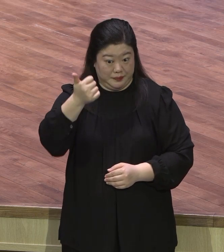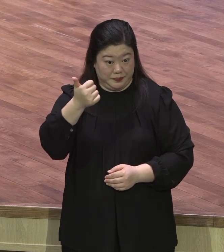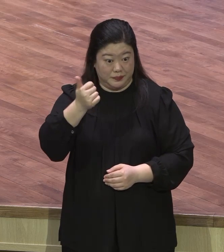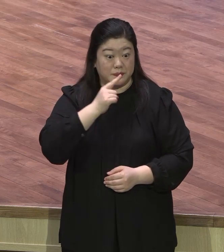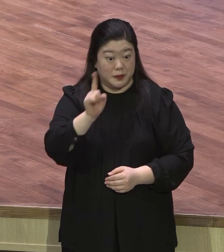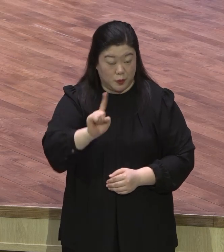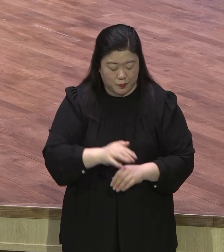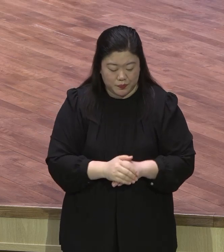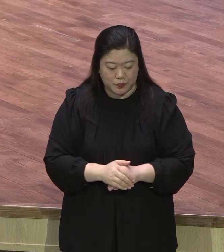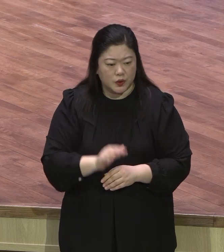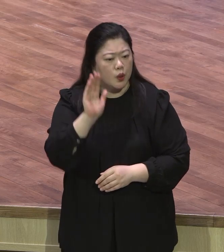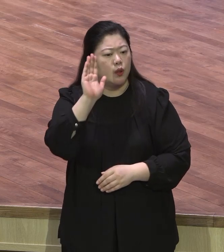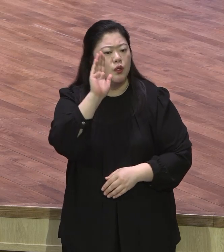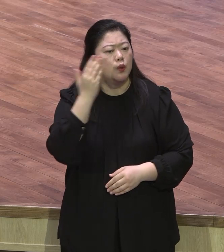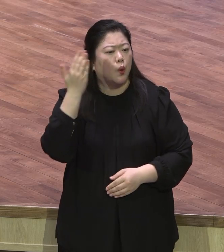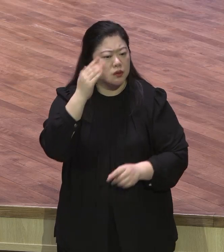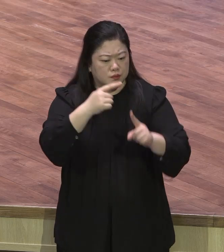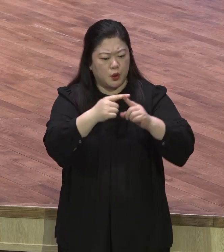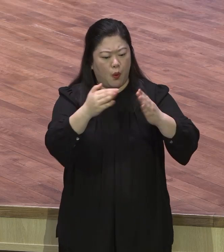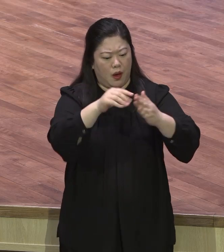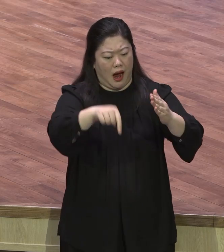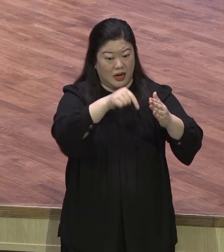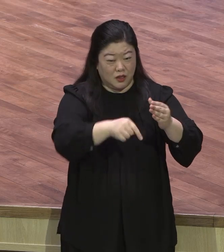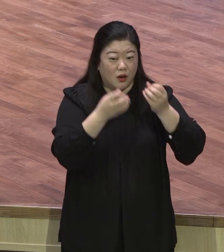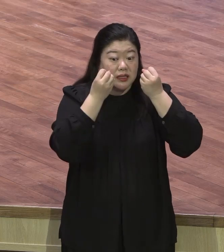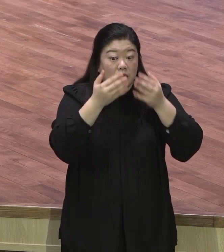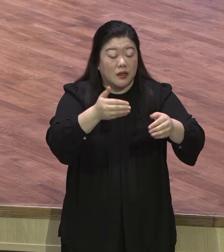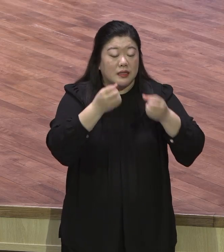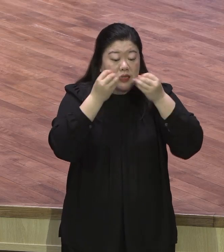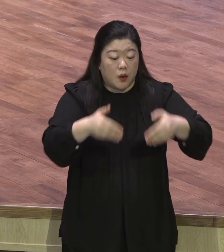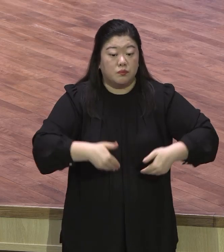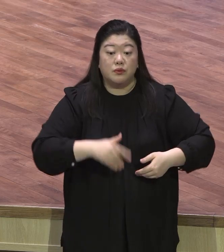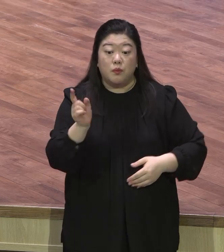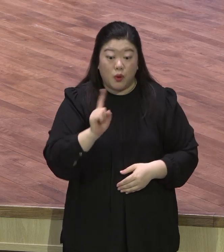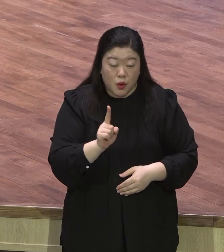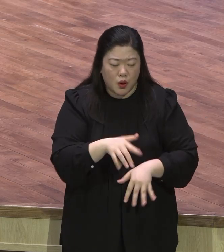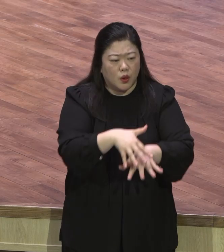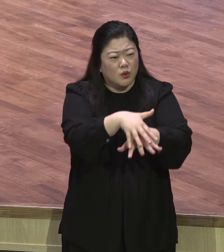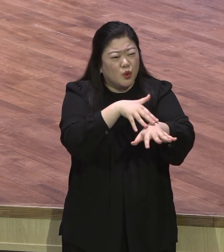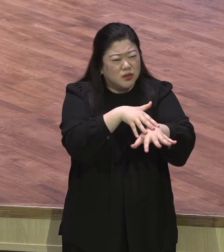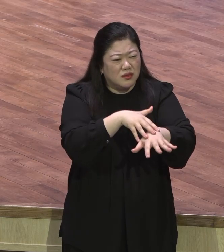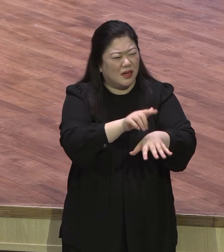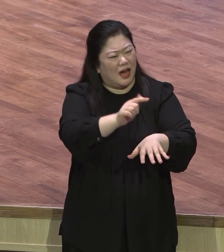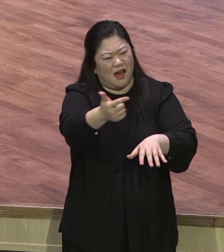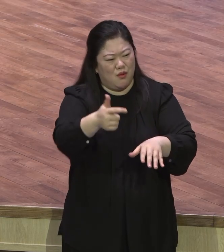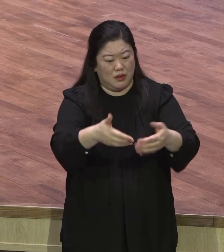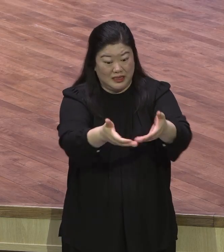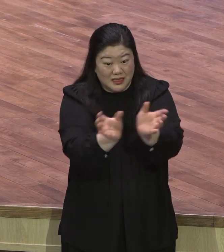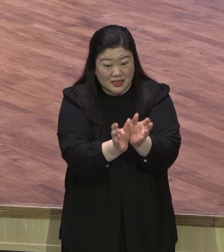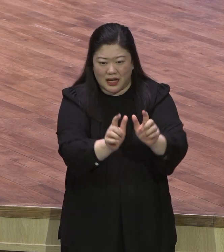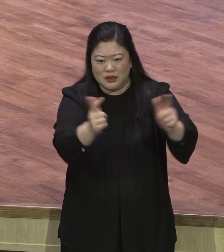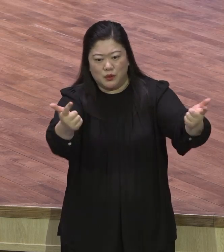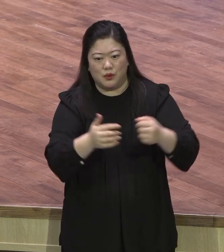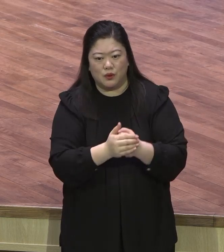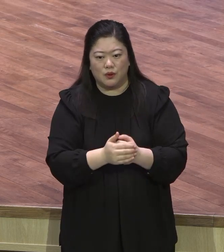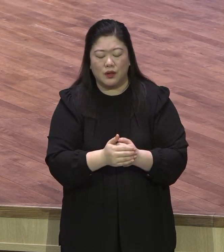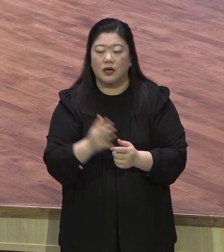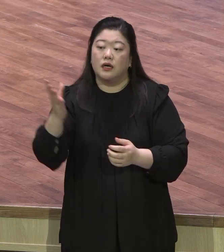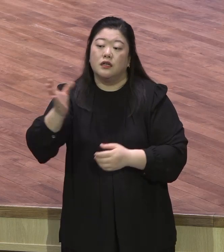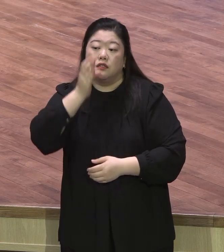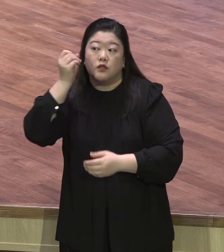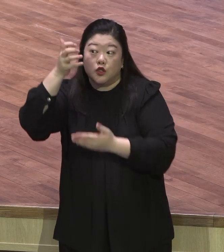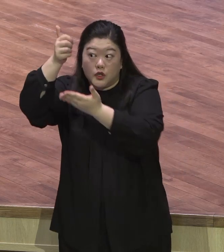교회가 필요로 하는 것은 새로운 조직도 아니요 기발한 방법도 아니다 교회가 필요로 하는 것은 성령이 서실